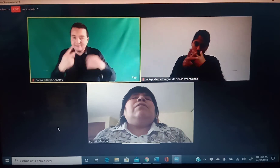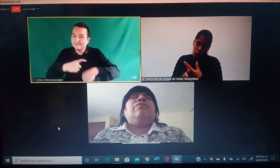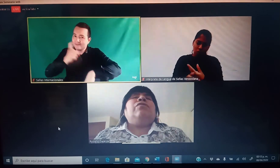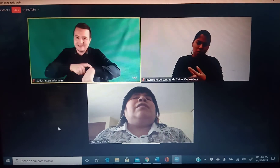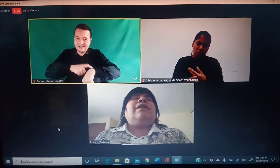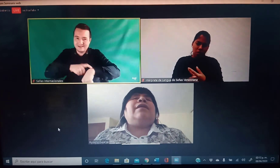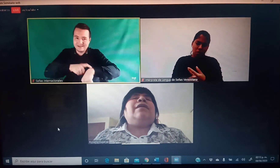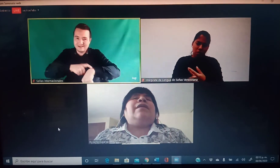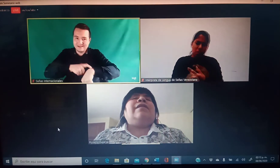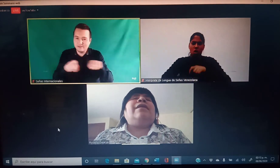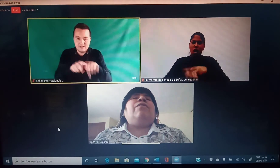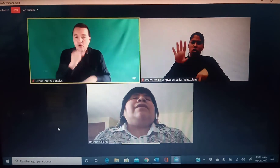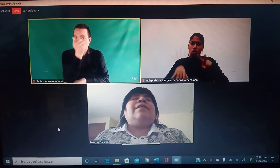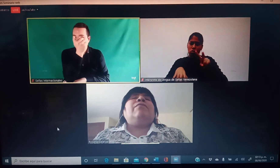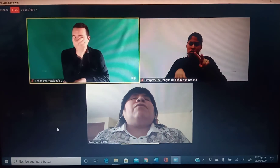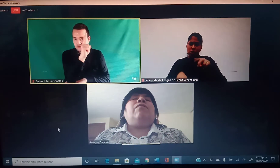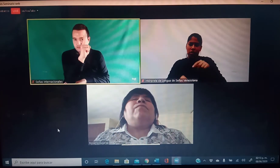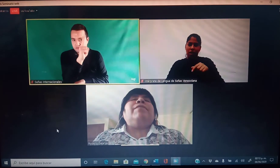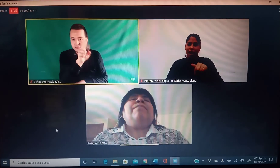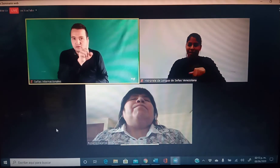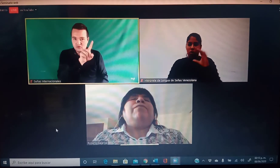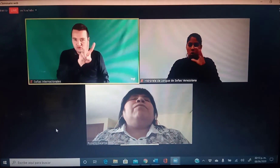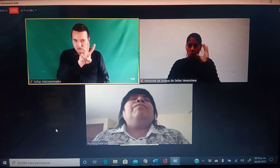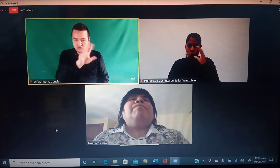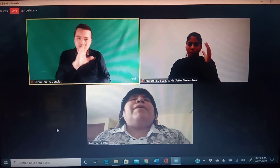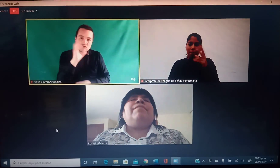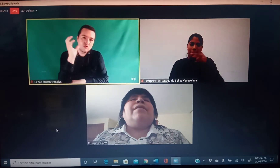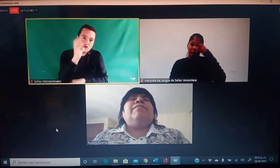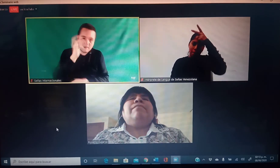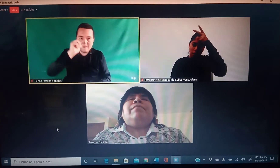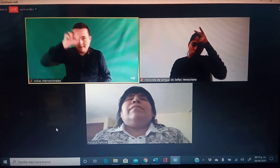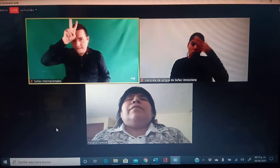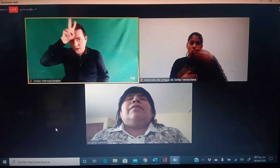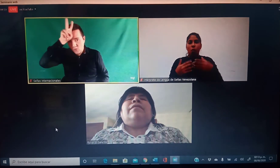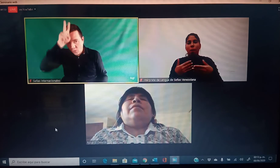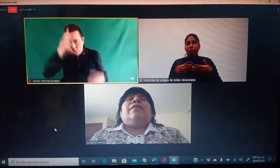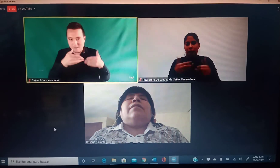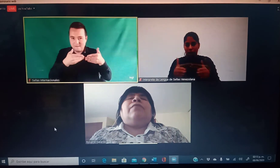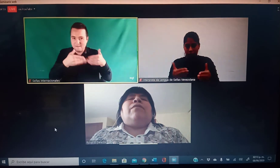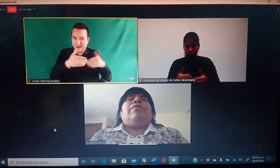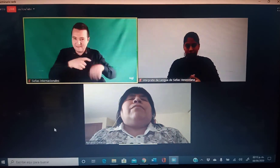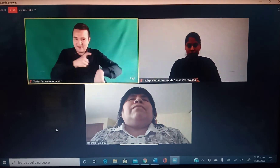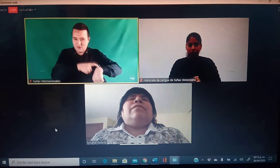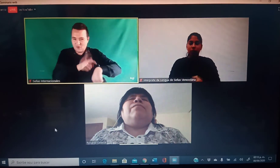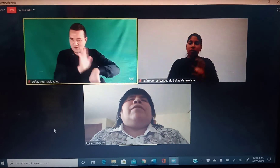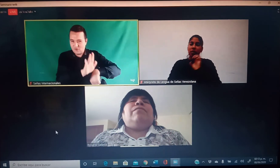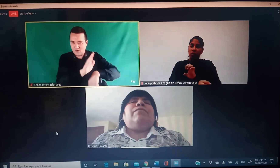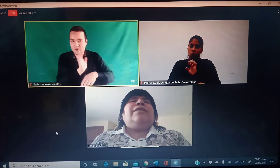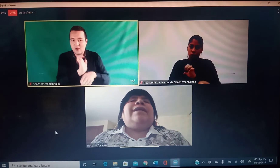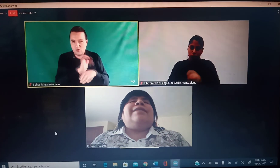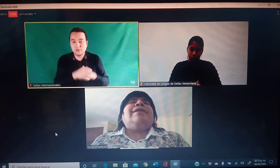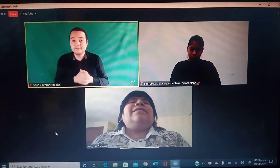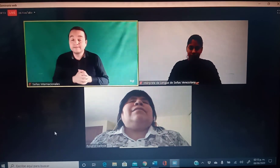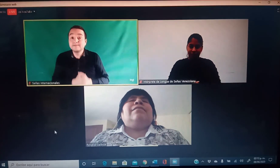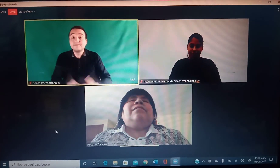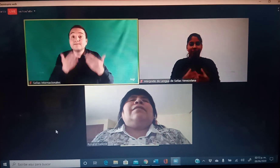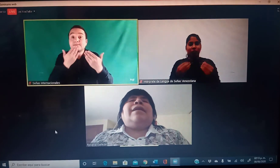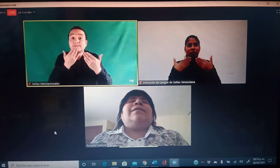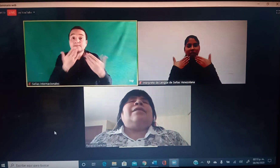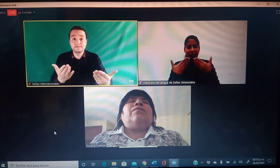12 de día, hora de Colombia, Perú, Panamá, Ecuador. Bueno, muchas gracias.